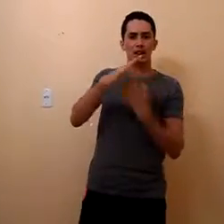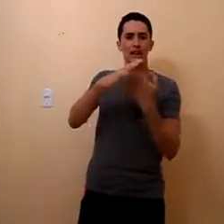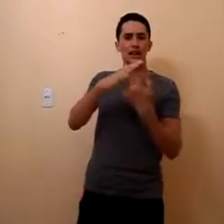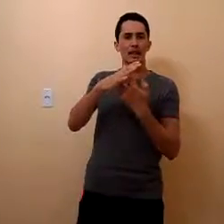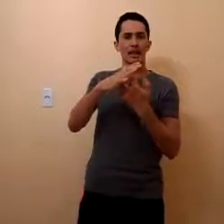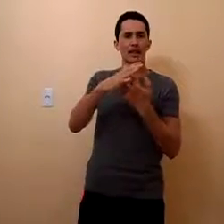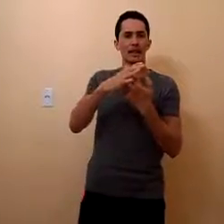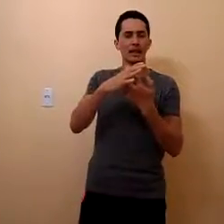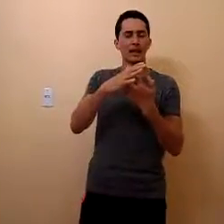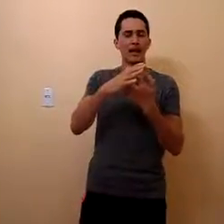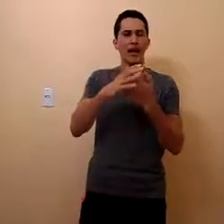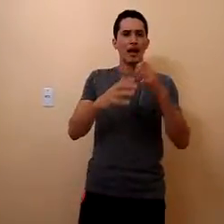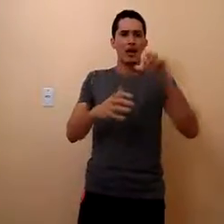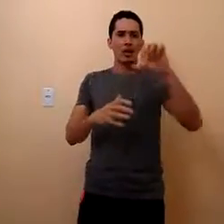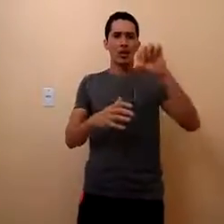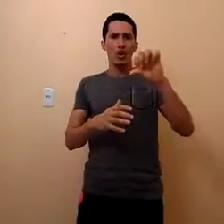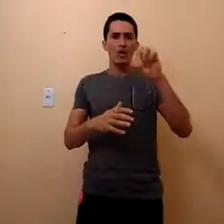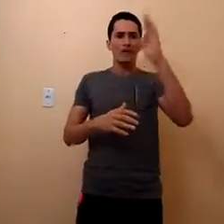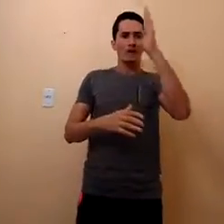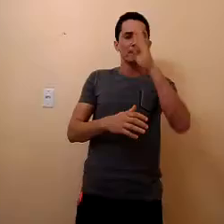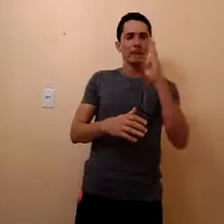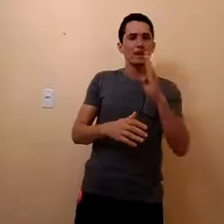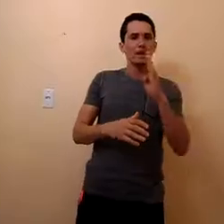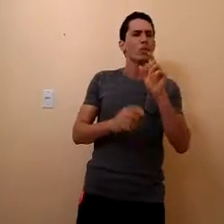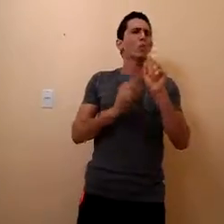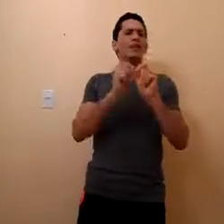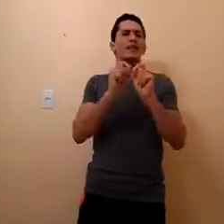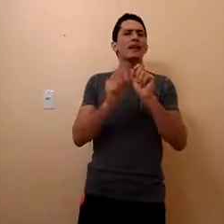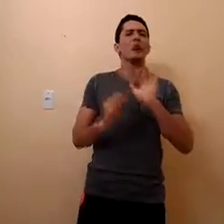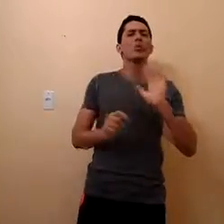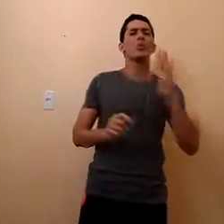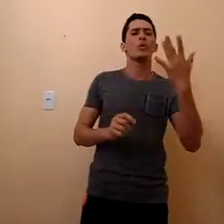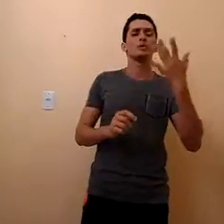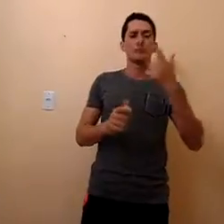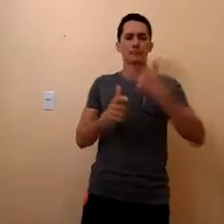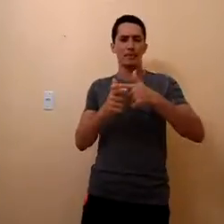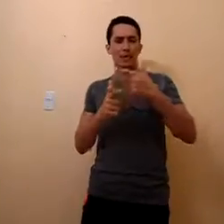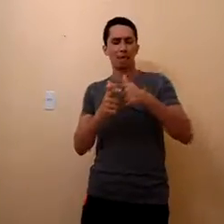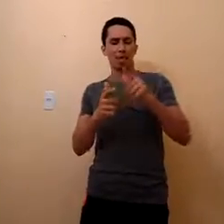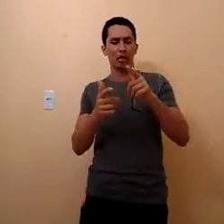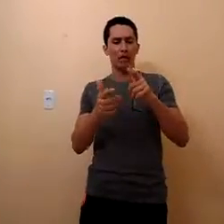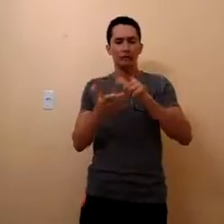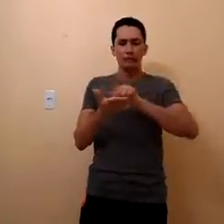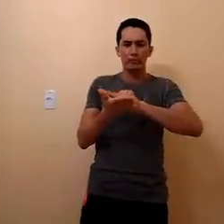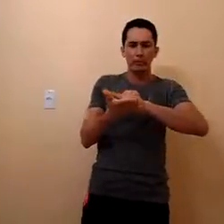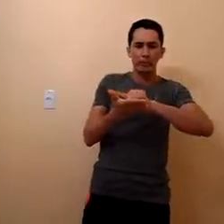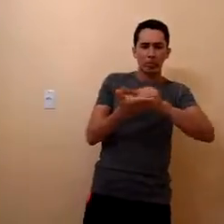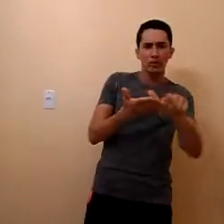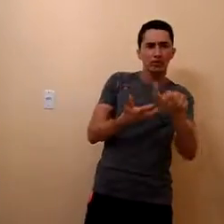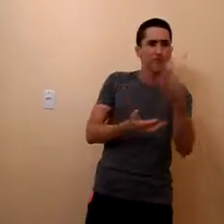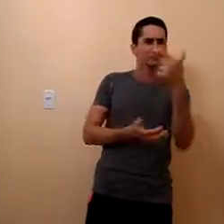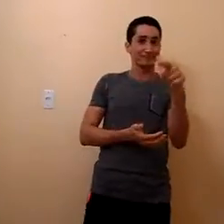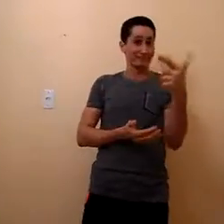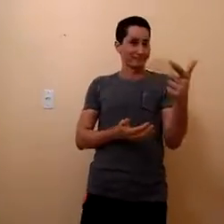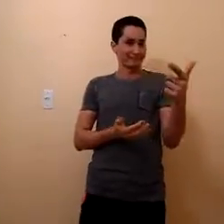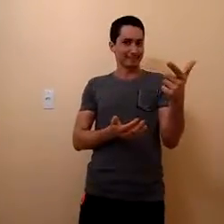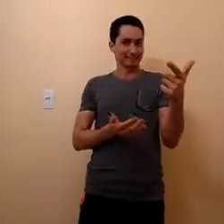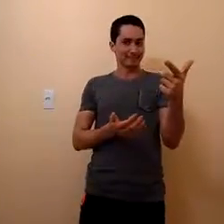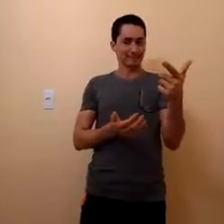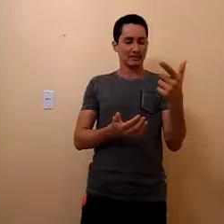9 empresas brasileiras. E o motivo alegado são deficiências no controle sanitário no Brasil. Das 20